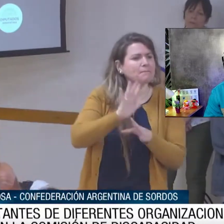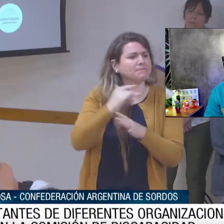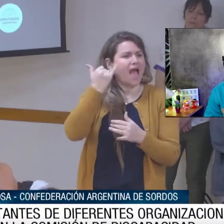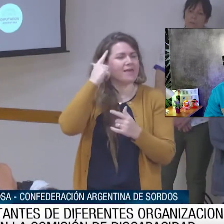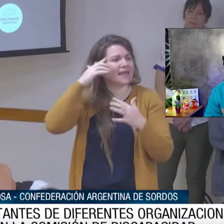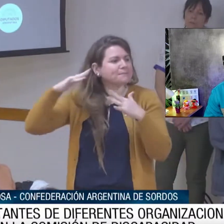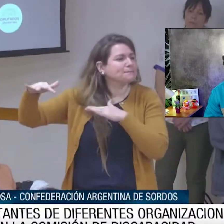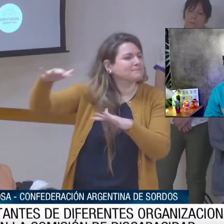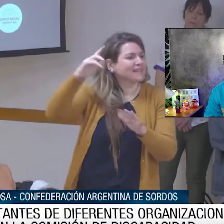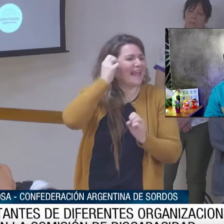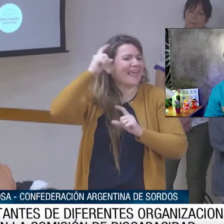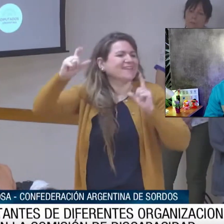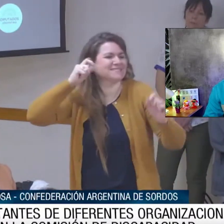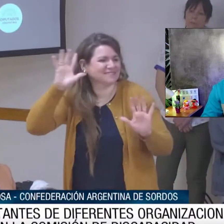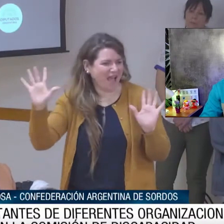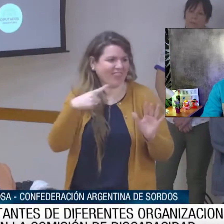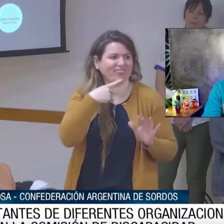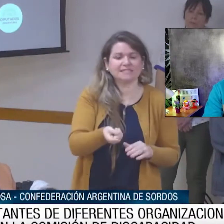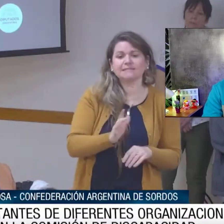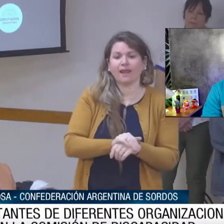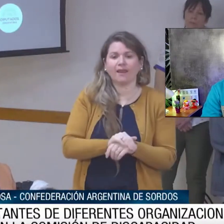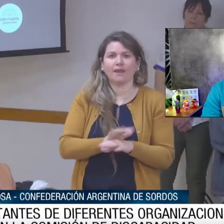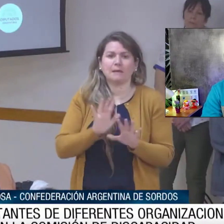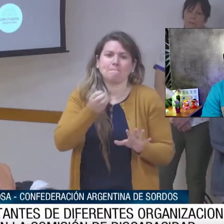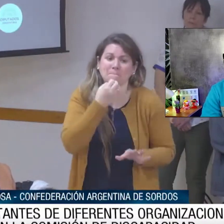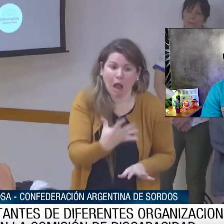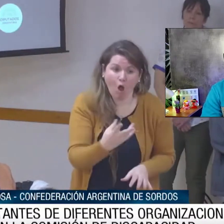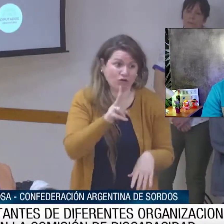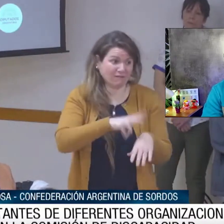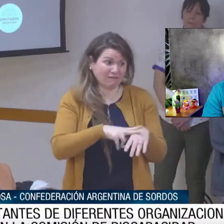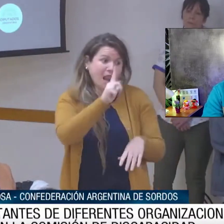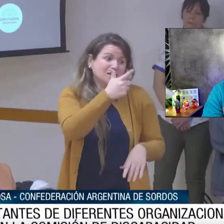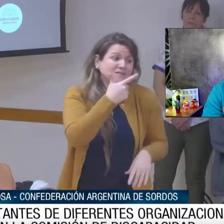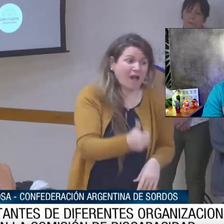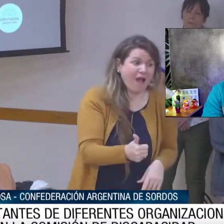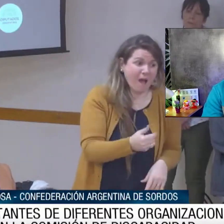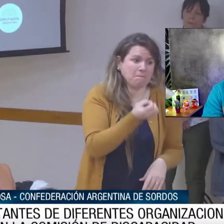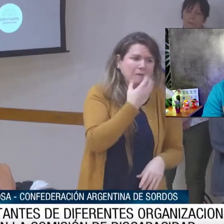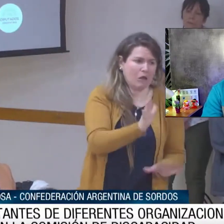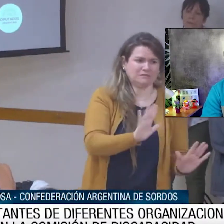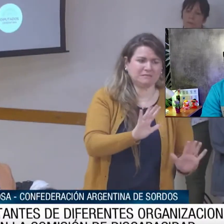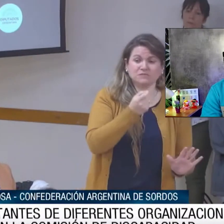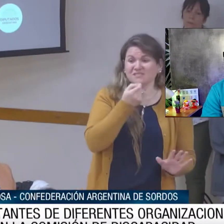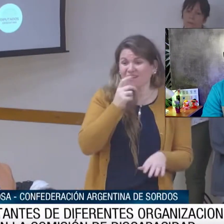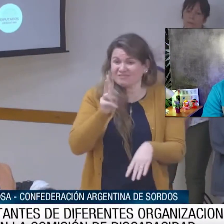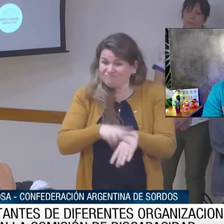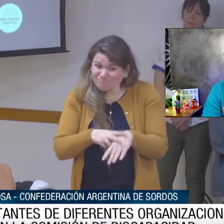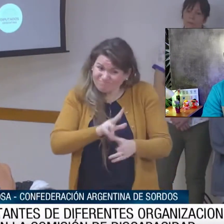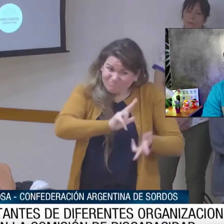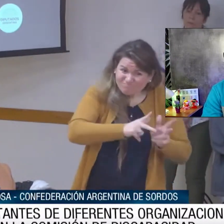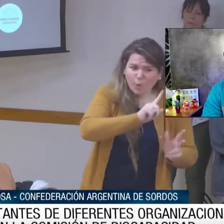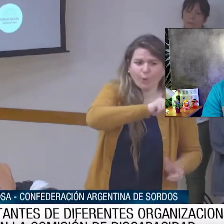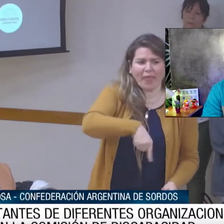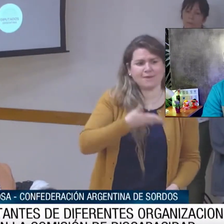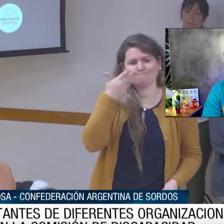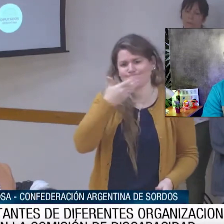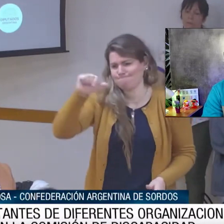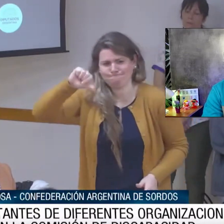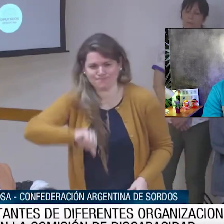de la salud tienen creencias y que recomiendan que la lengua de señas, no recomienda la lengua de señas